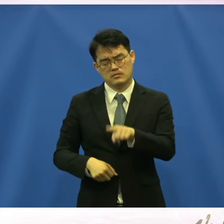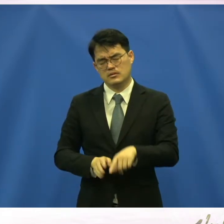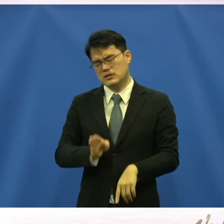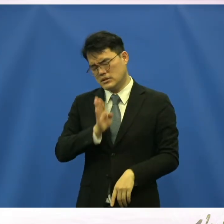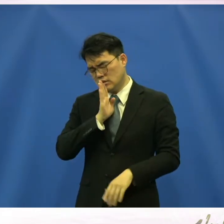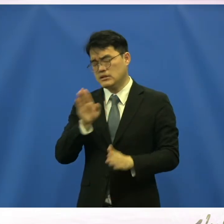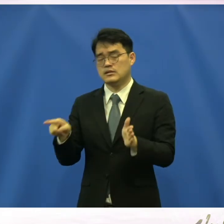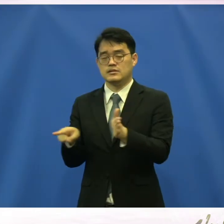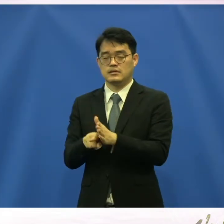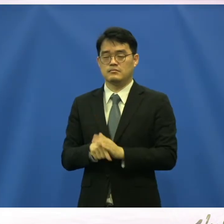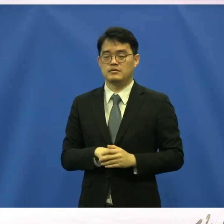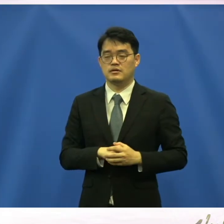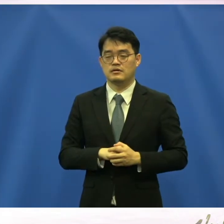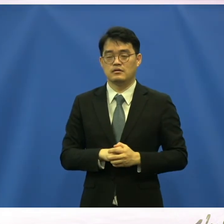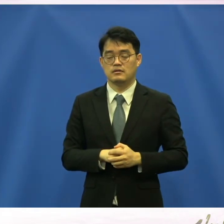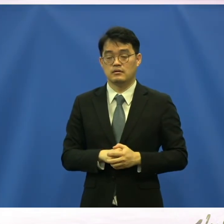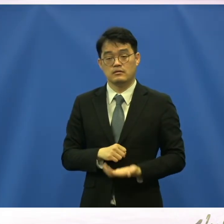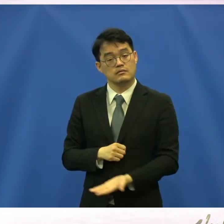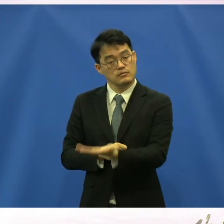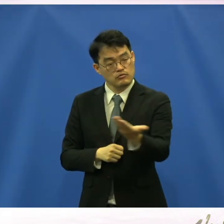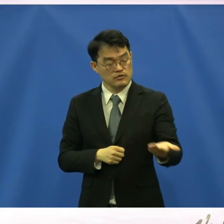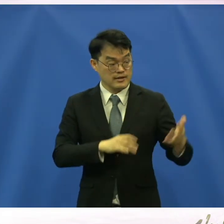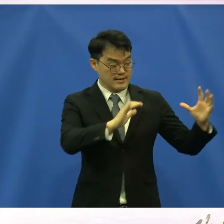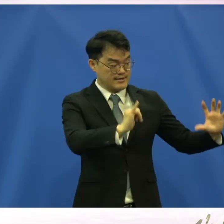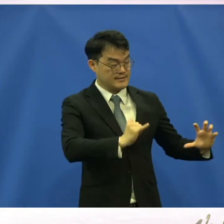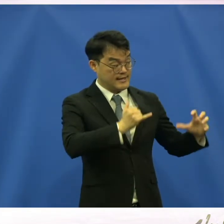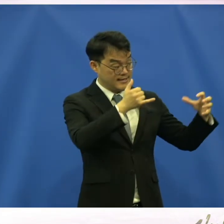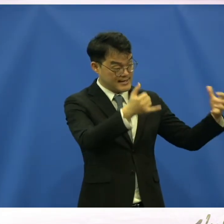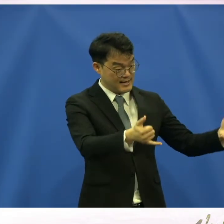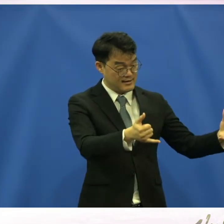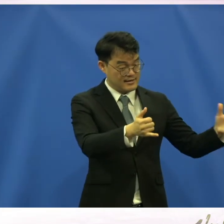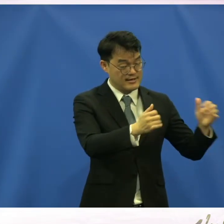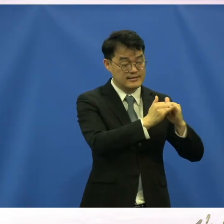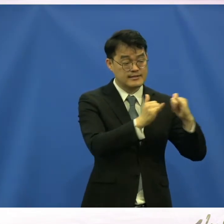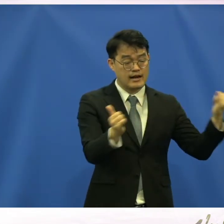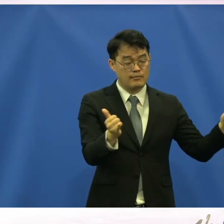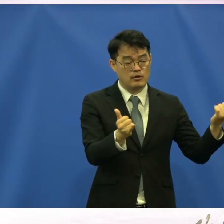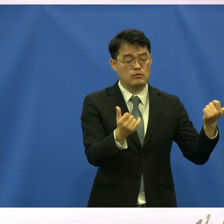우리는 세상 사람들과 같은 방식으로 자존감 수업을 하지 않습니다.